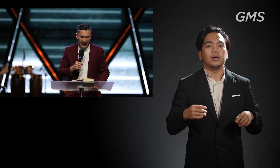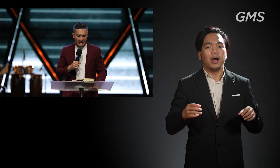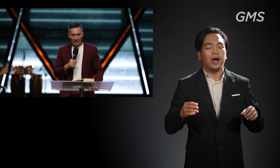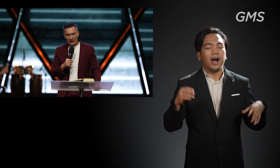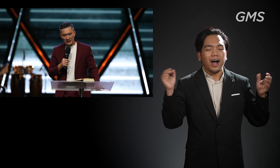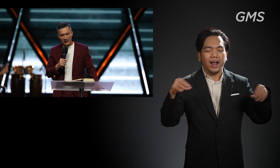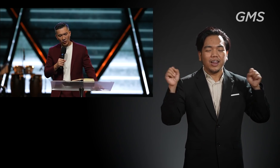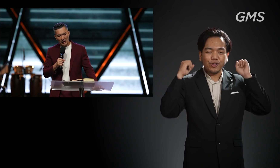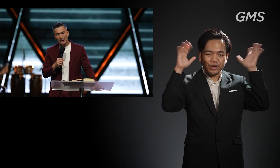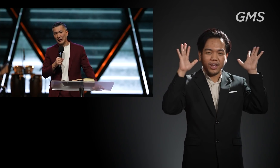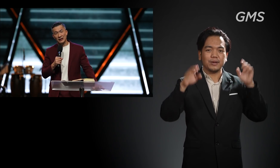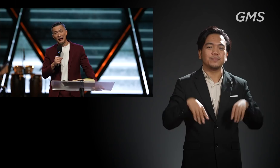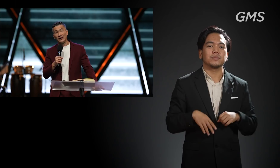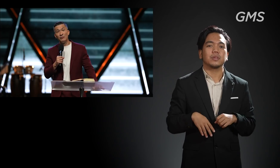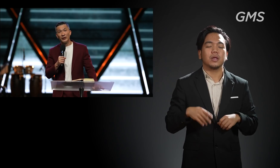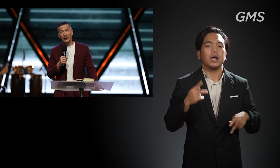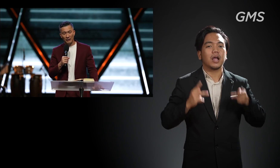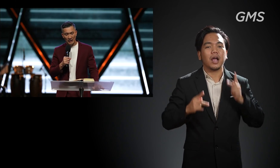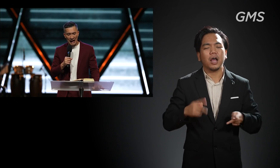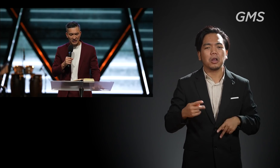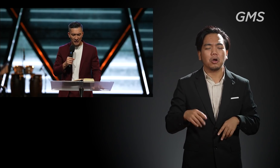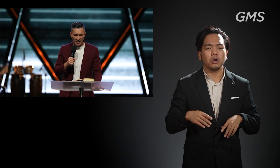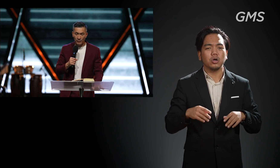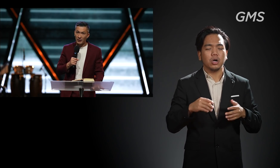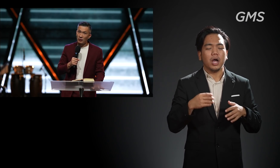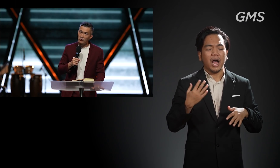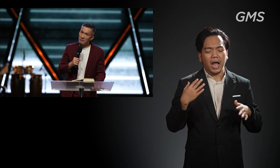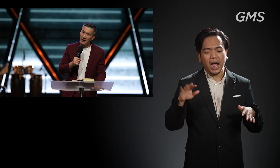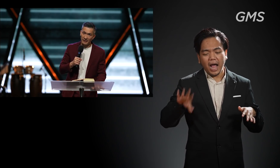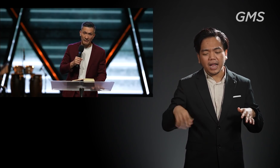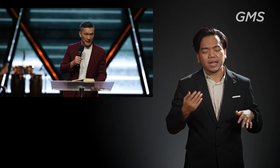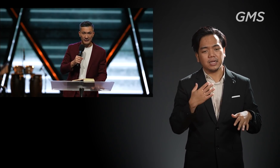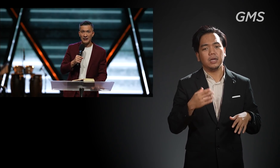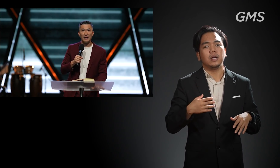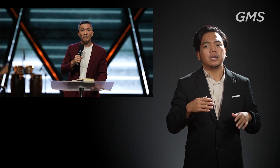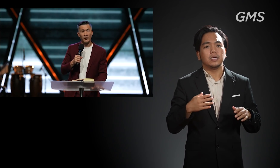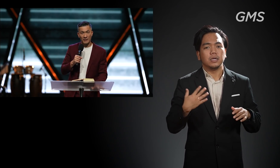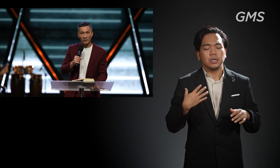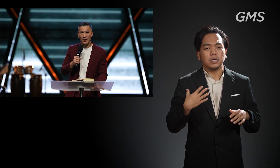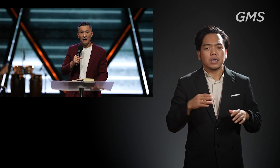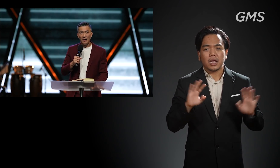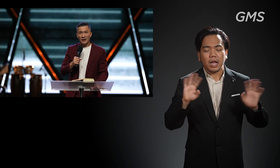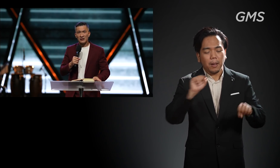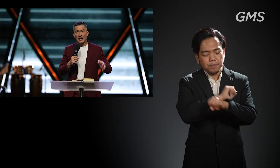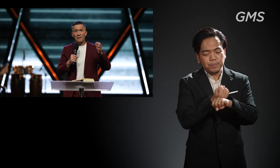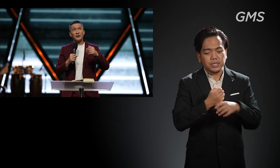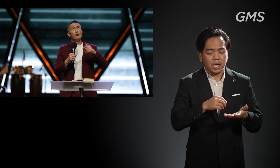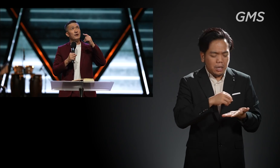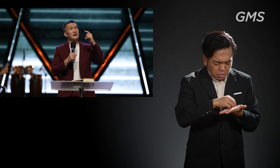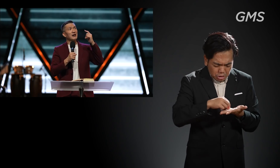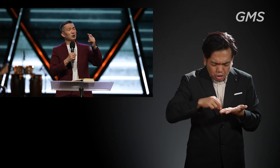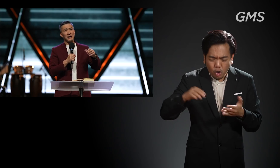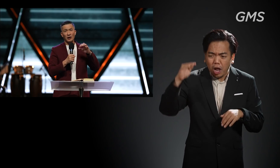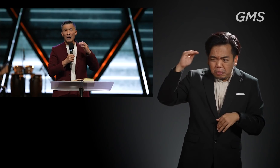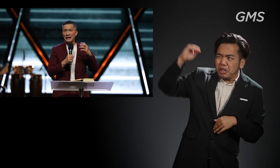Kalau anak tidak bisa saya sekolahkan dengan setinggi-tinggi mungkin, asal saya punya rumah yang bahagia, poin nomor 2. Dan saya punya